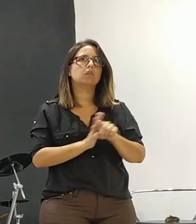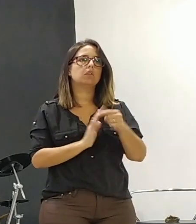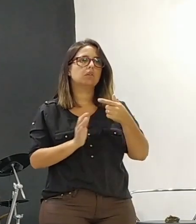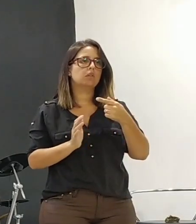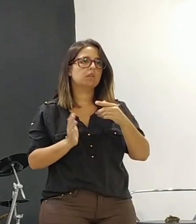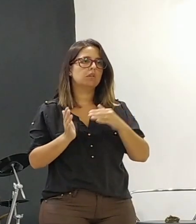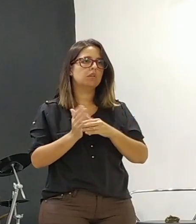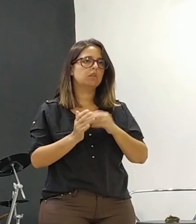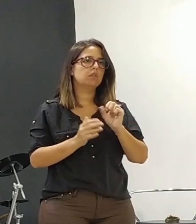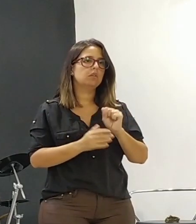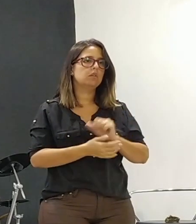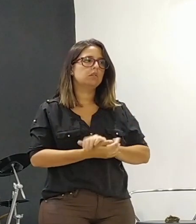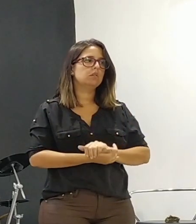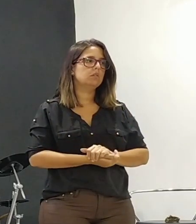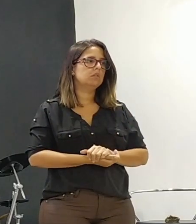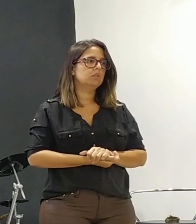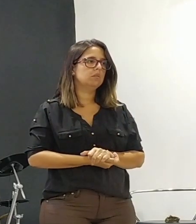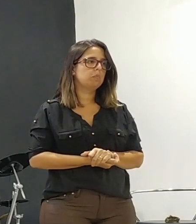ele.